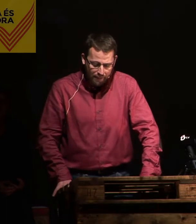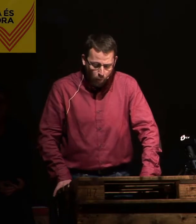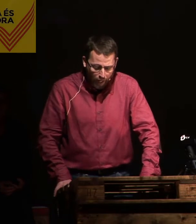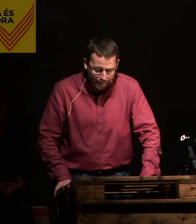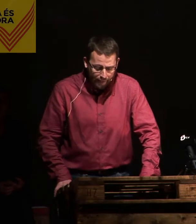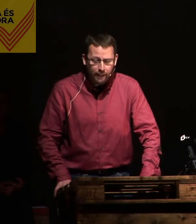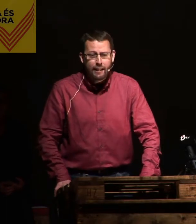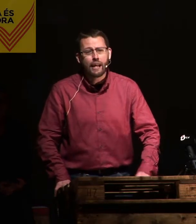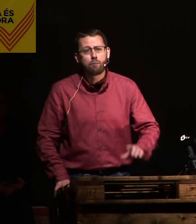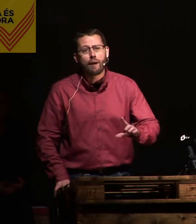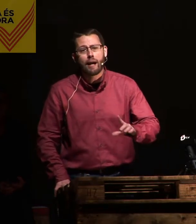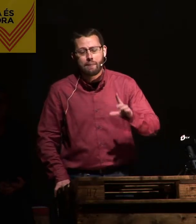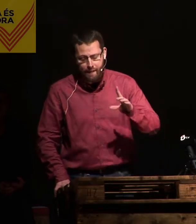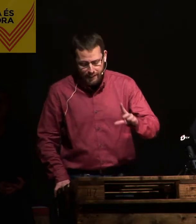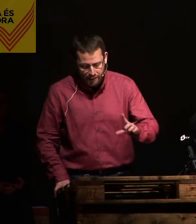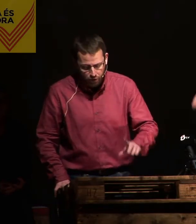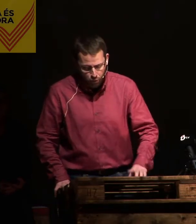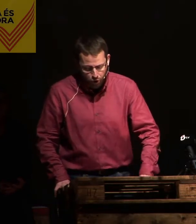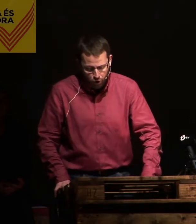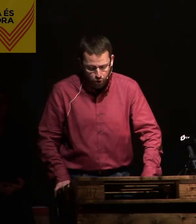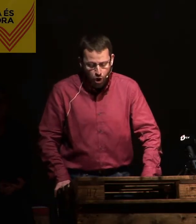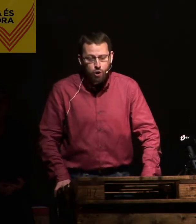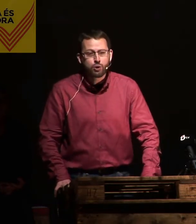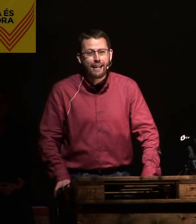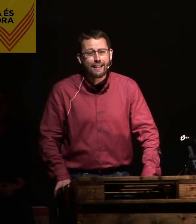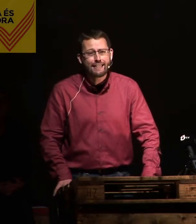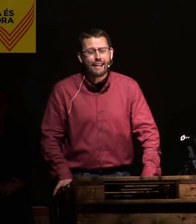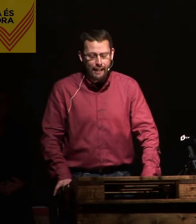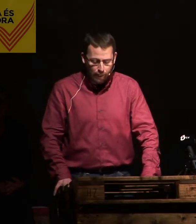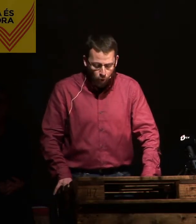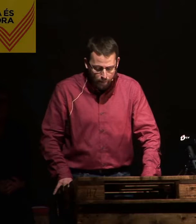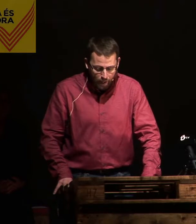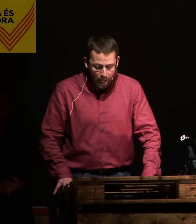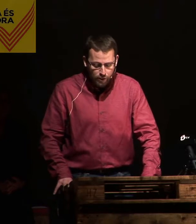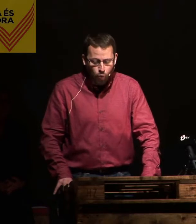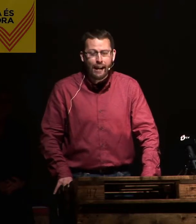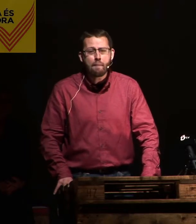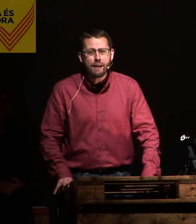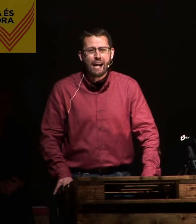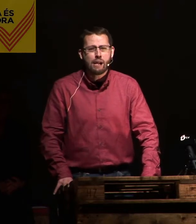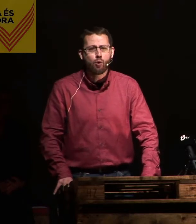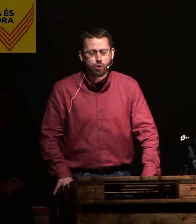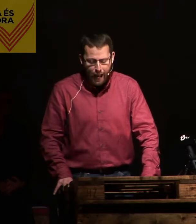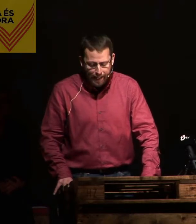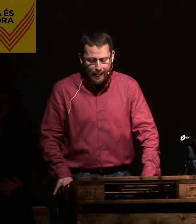sistema democràtic i que el podem canviar des de les institucions. Nosaltres el que volem és un canvi revolucionari en